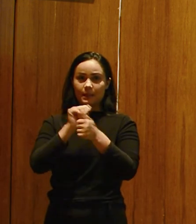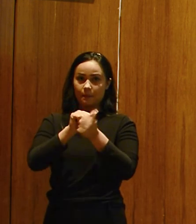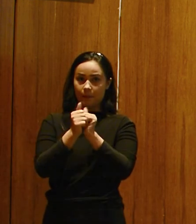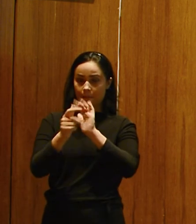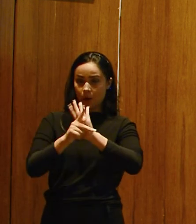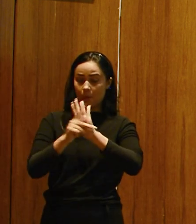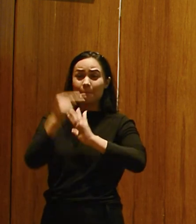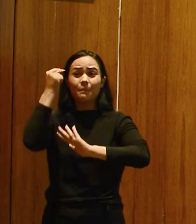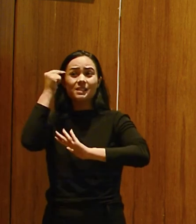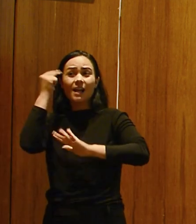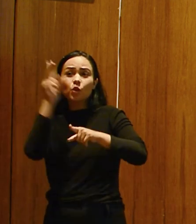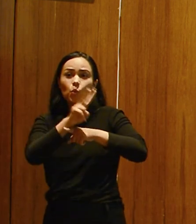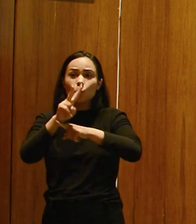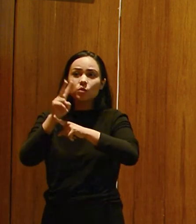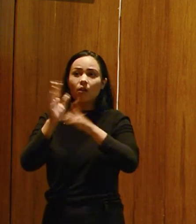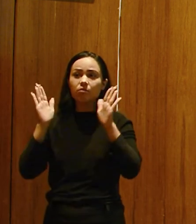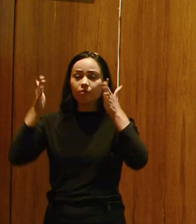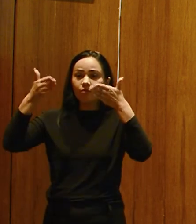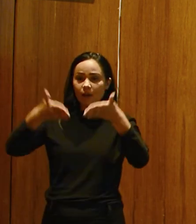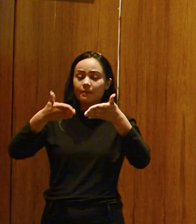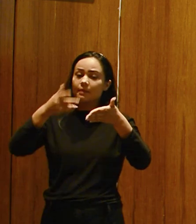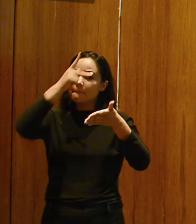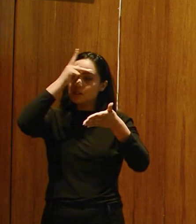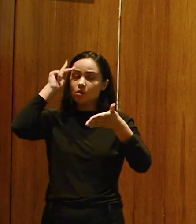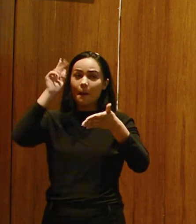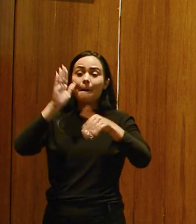adequadas e pensar no cuidado centrado na pessoa. Nós